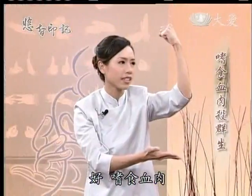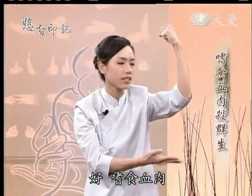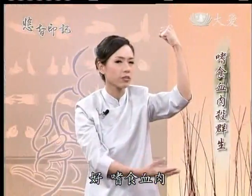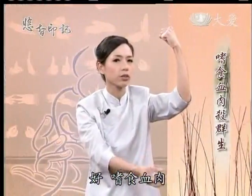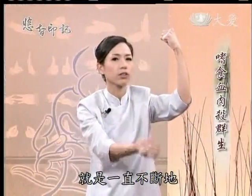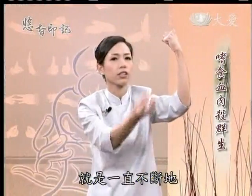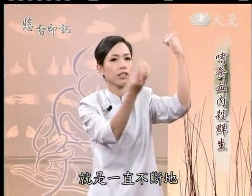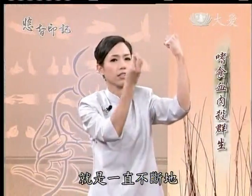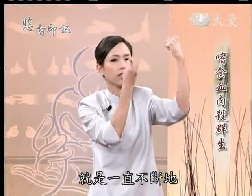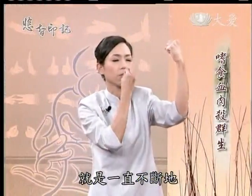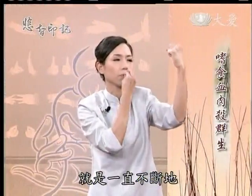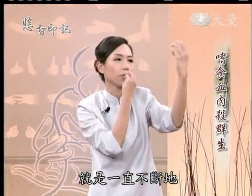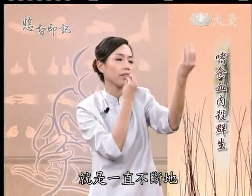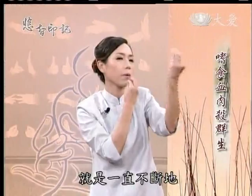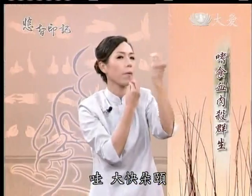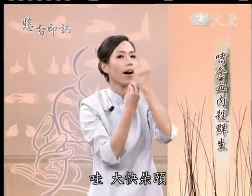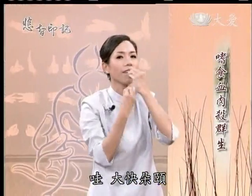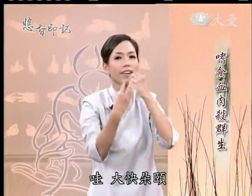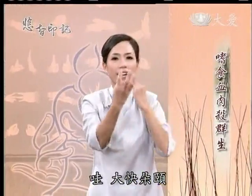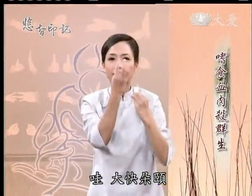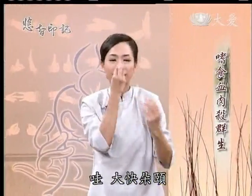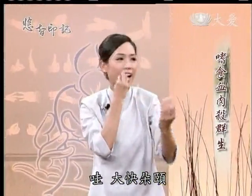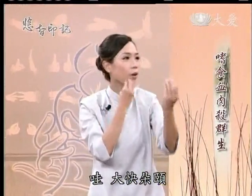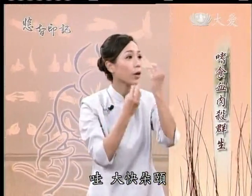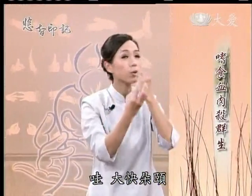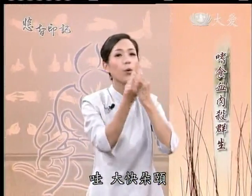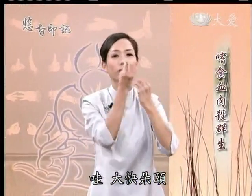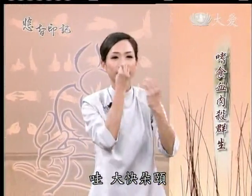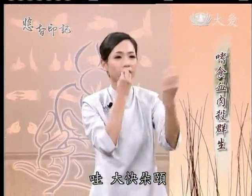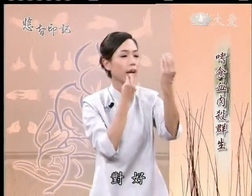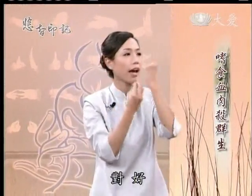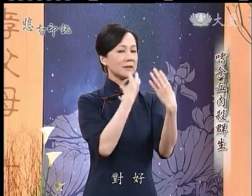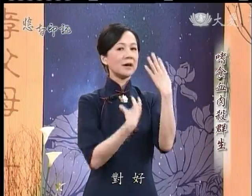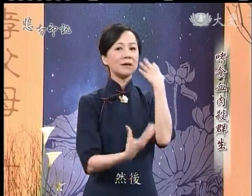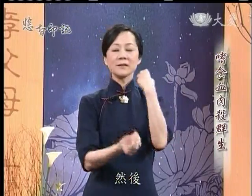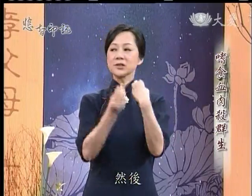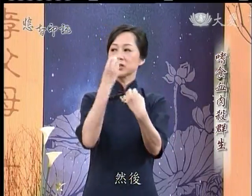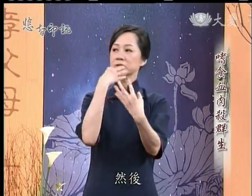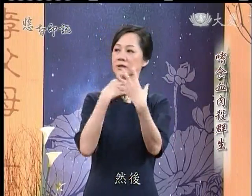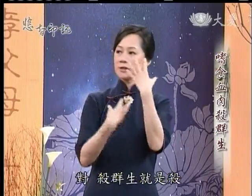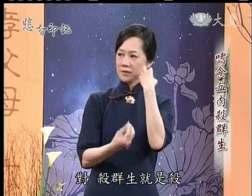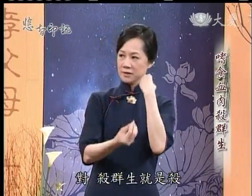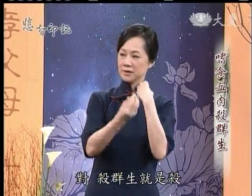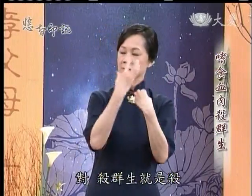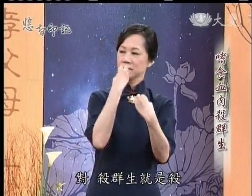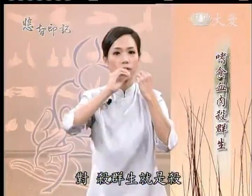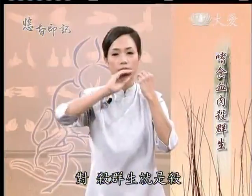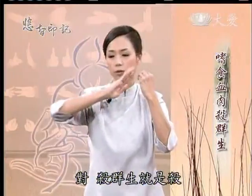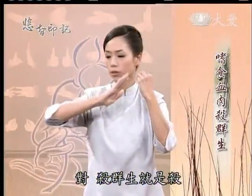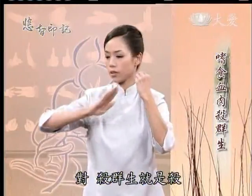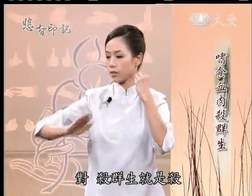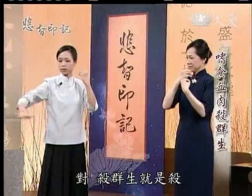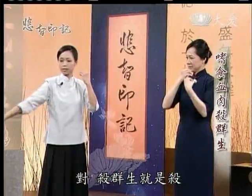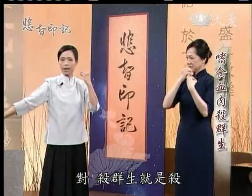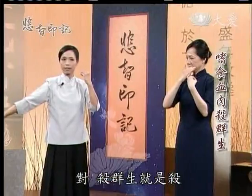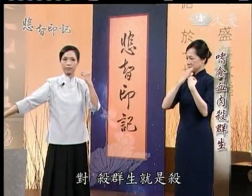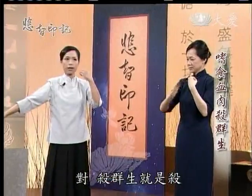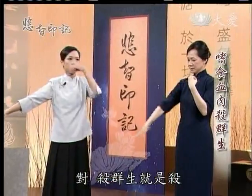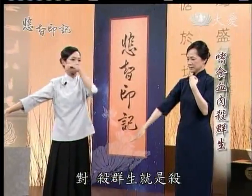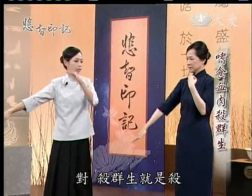血肉呢，就是一直不断的哇，大快朵颐，对，好，然后 吃， 对，啊，杀群生呢，就是杀，